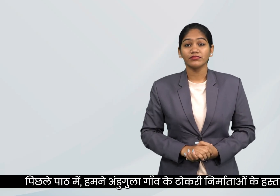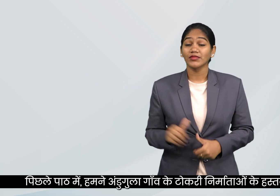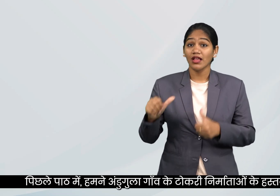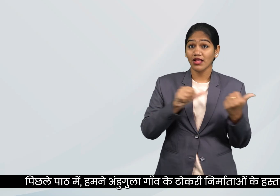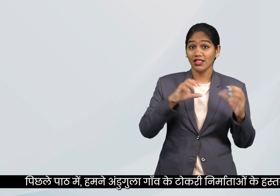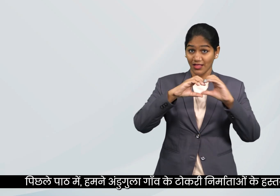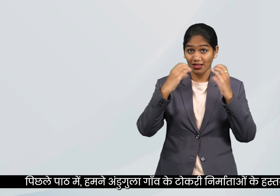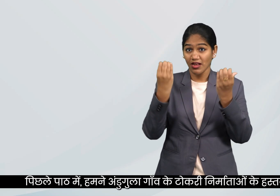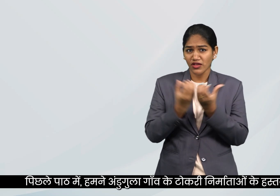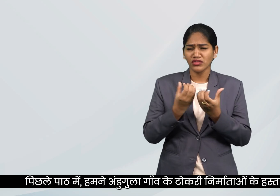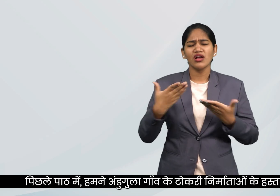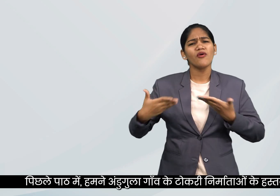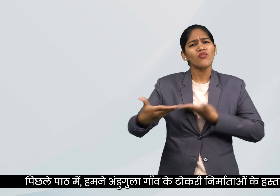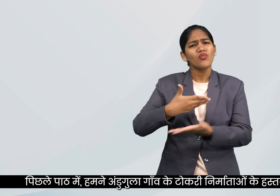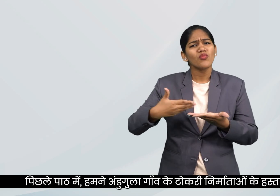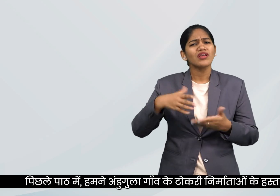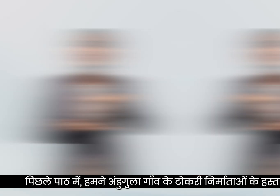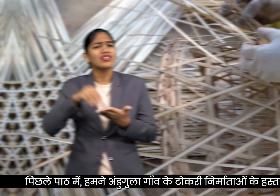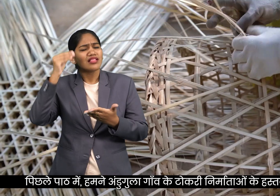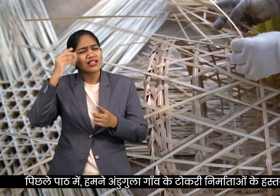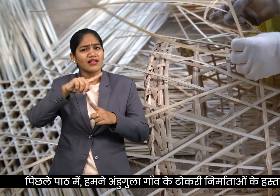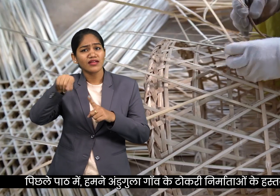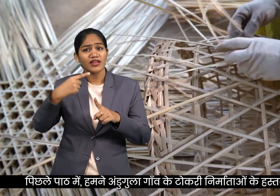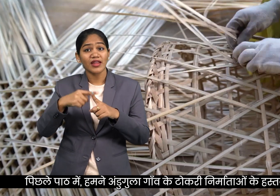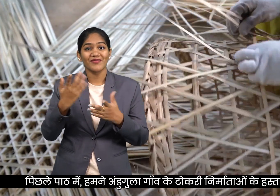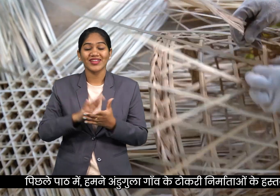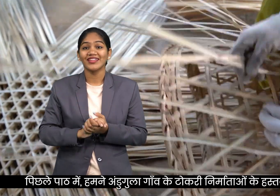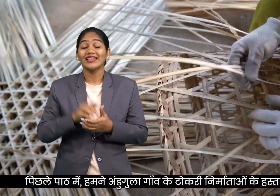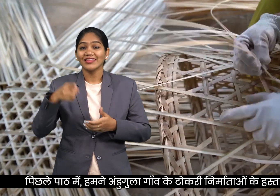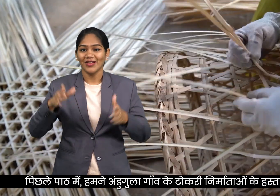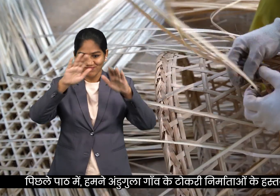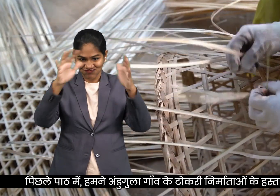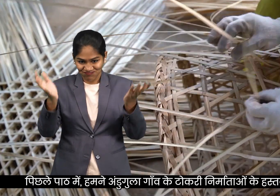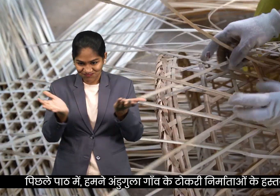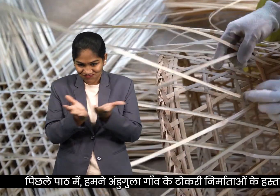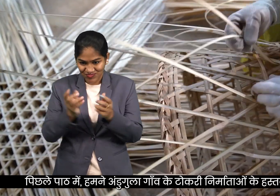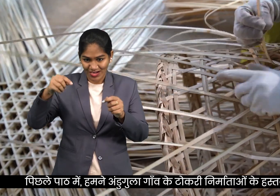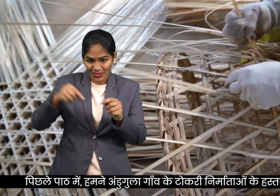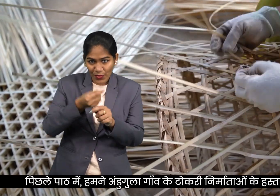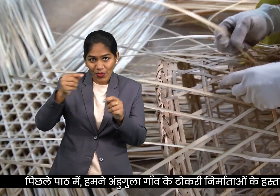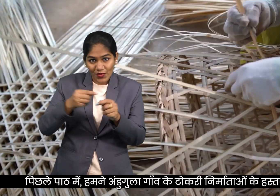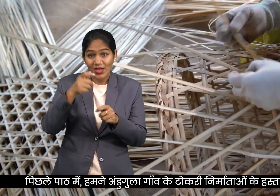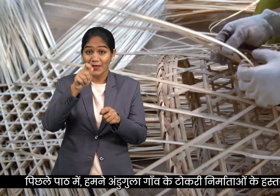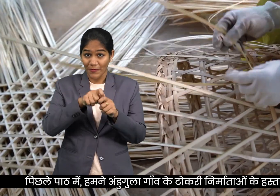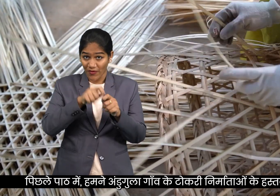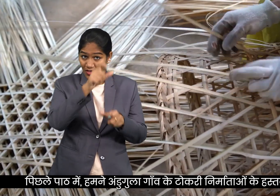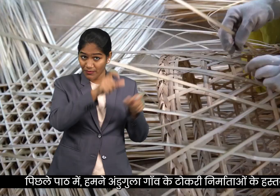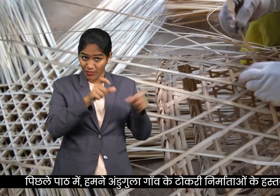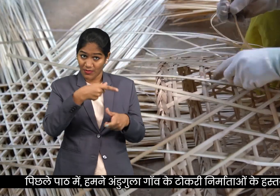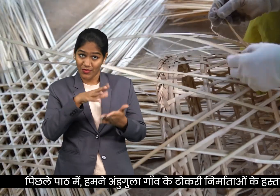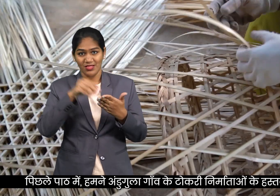पिछले पाठ में हमने अंतुगुला गांव के टोकरी निर्माताओं के हस्तकला के बारे में सीखा।